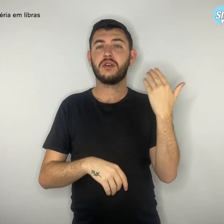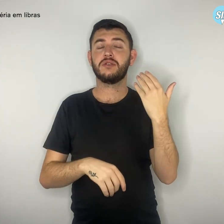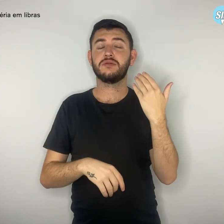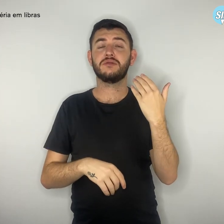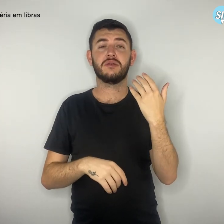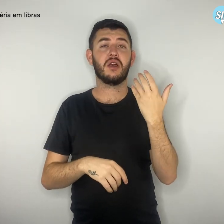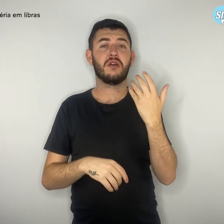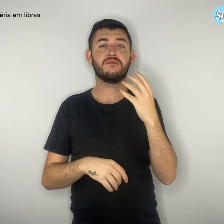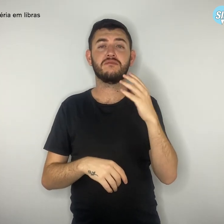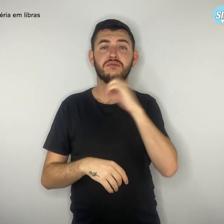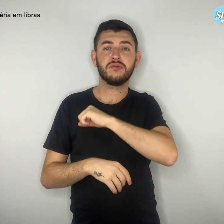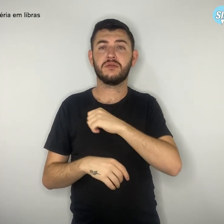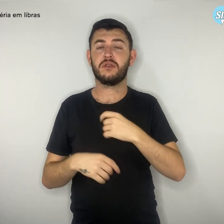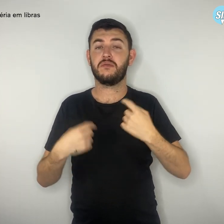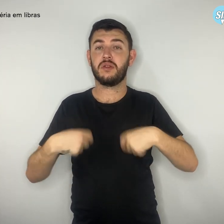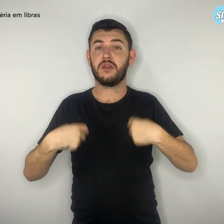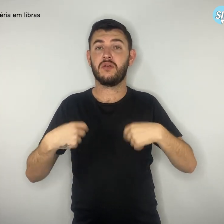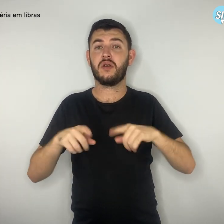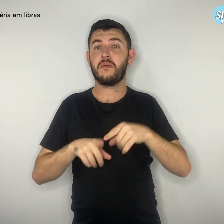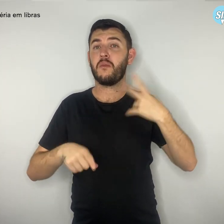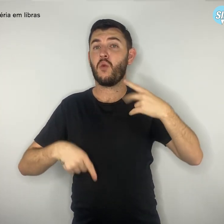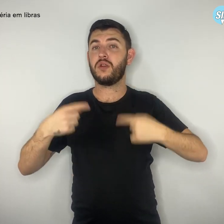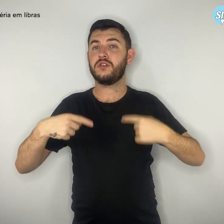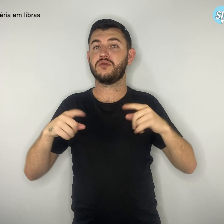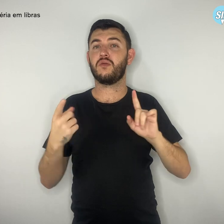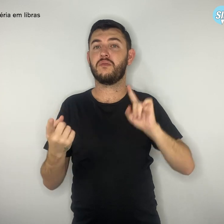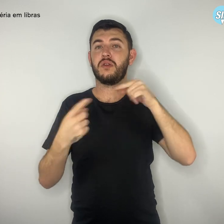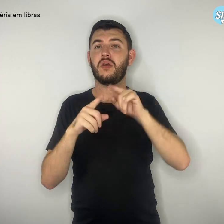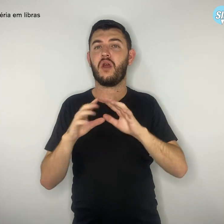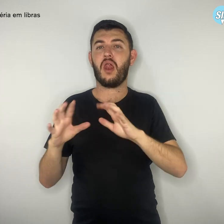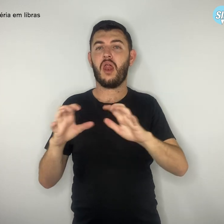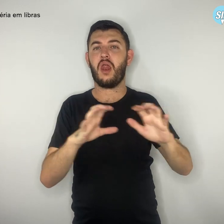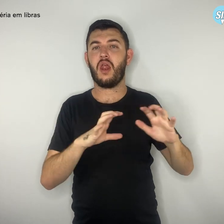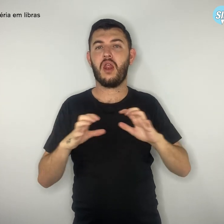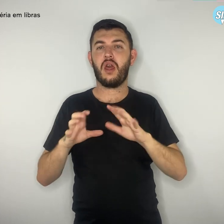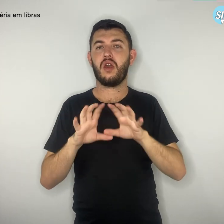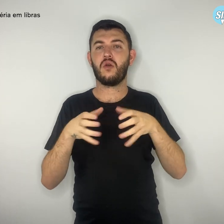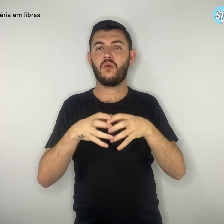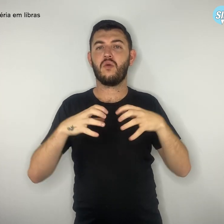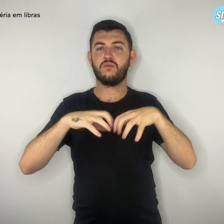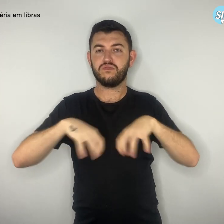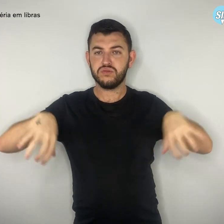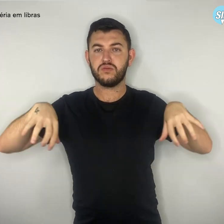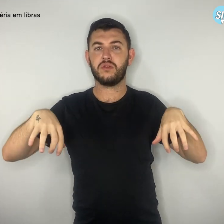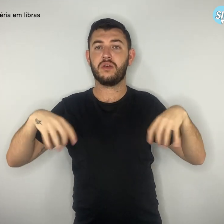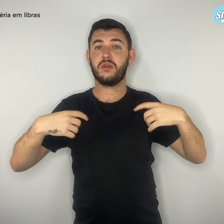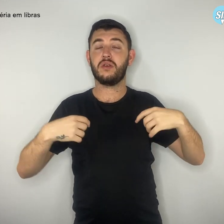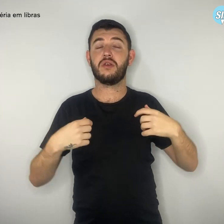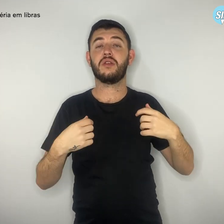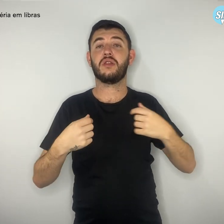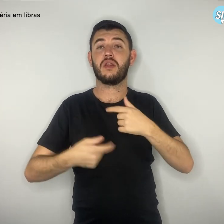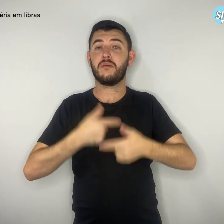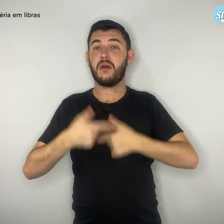resistir às políticas de divisão e, portanto, procuram desarticular os